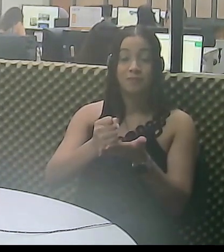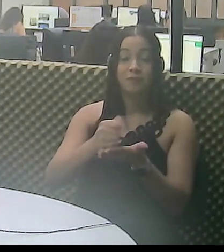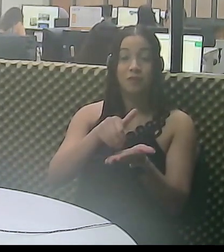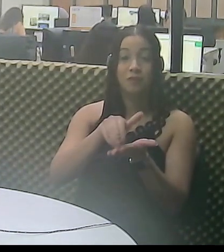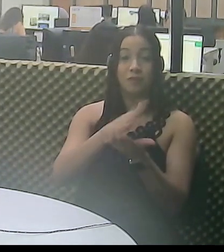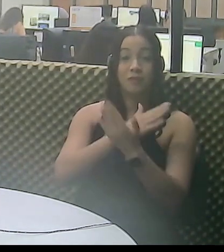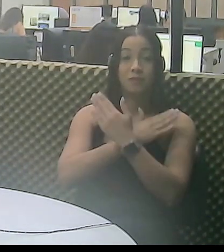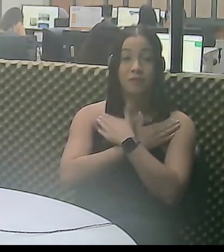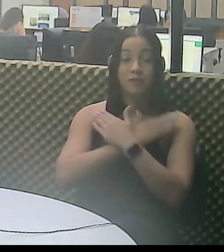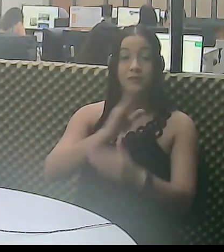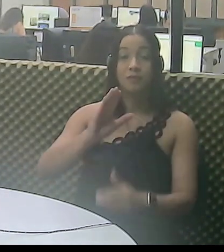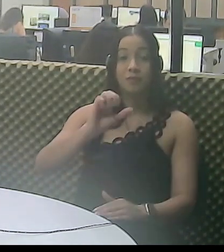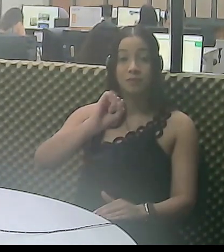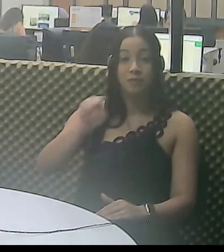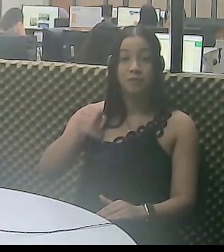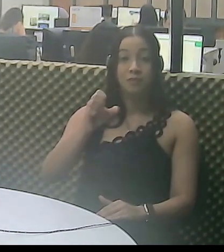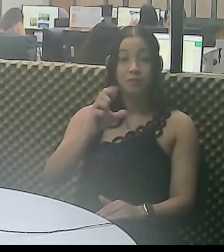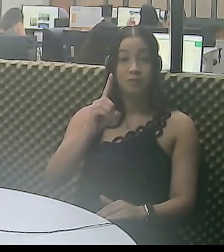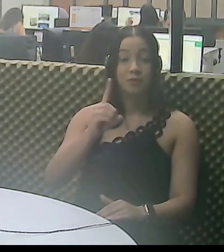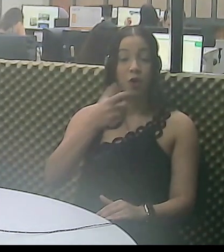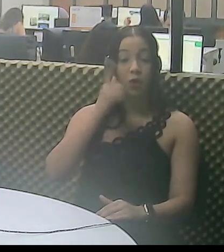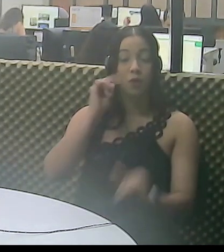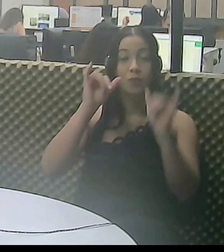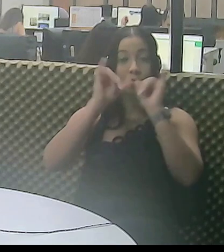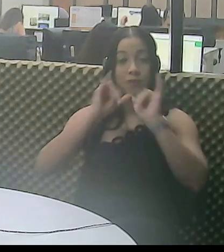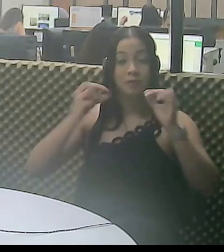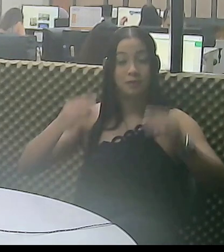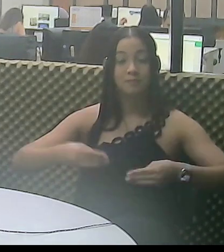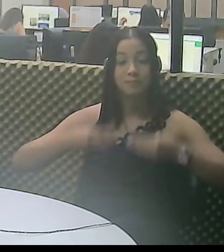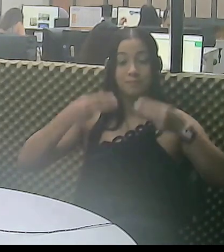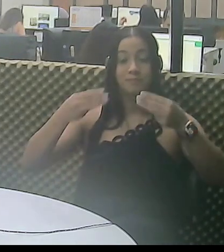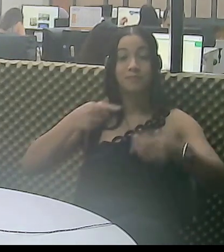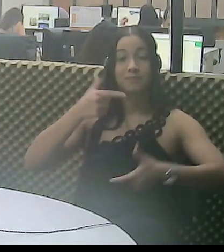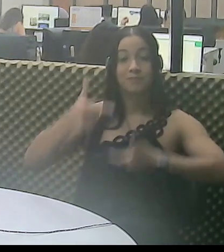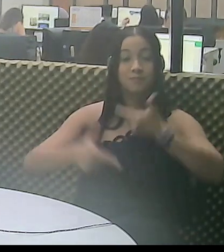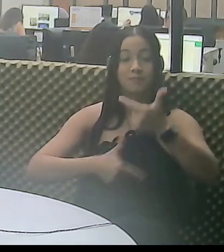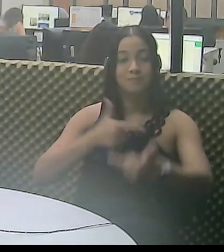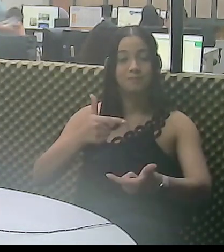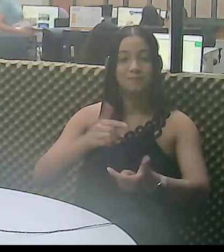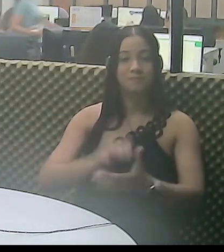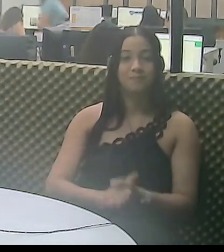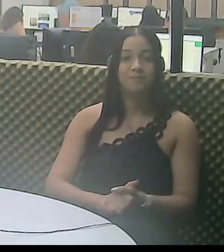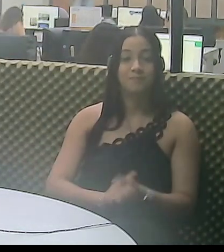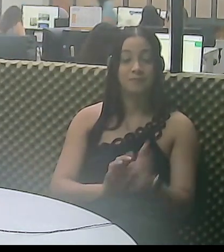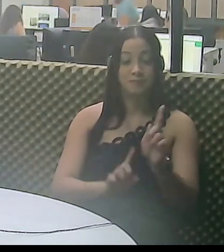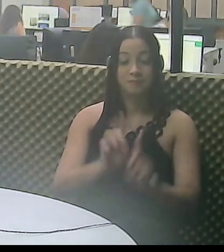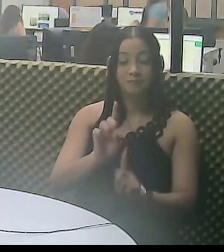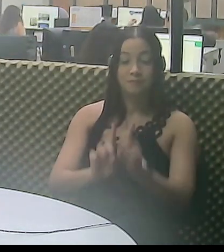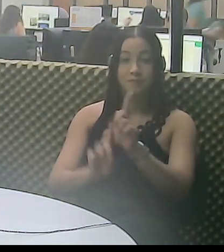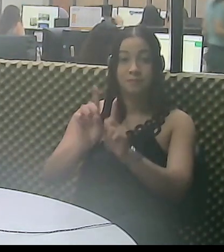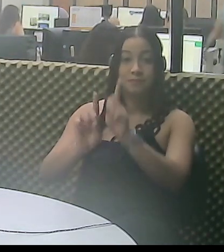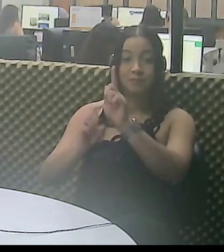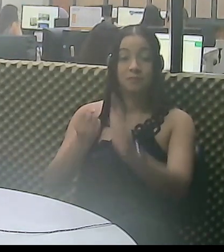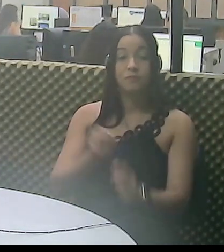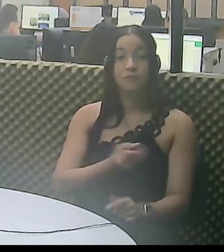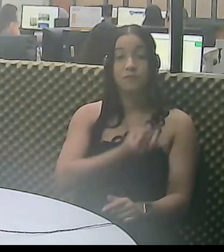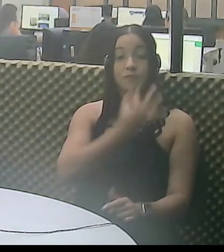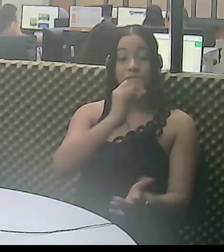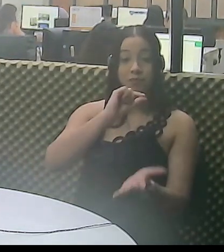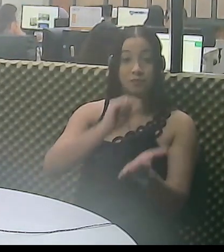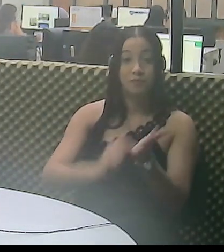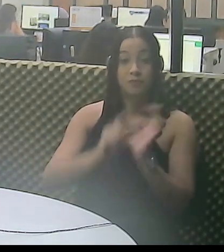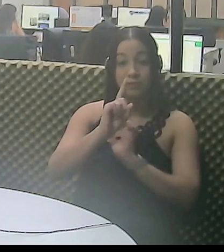Desempregados, o CAGED, divulgado ontem pelo Ministério do Trabalho e Emprego. O levantamento ainda aponta que o número de